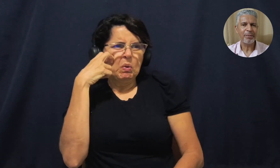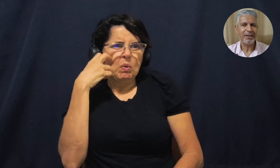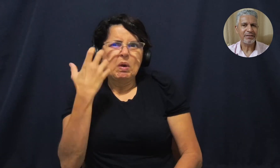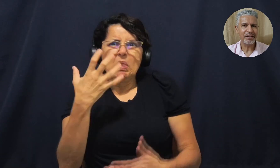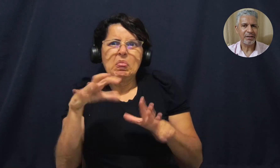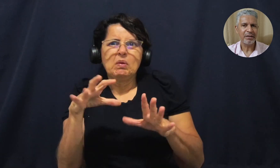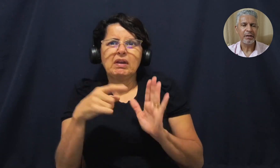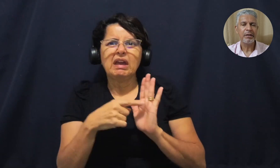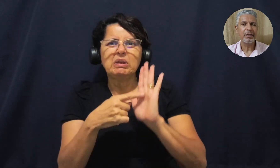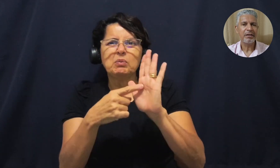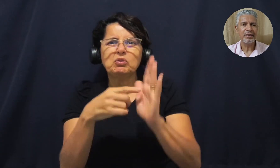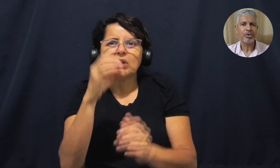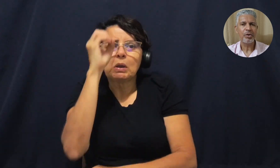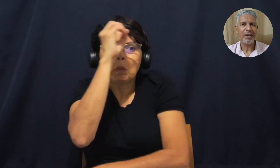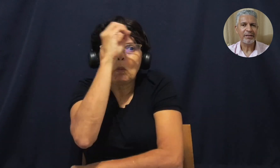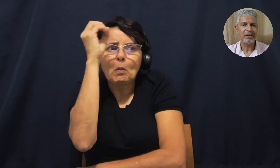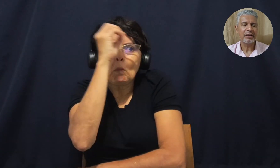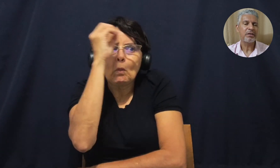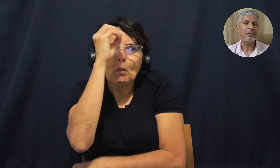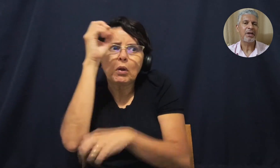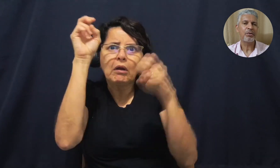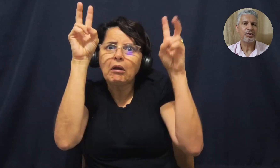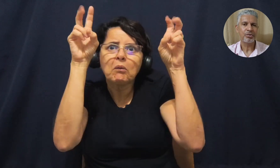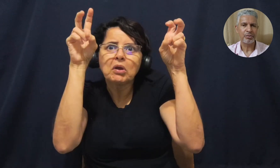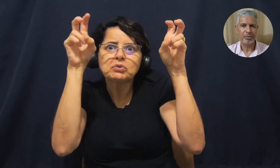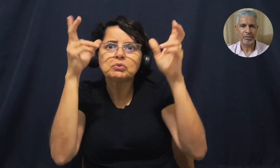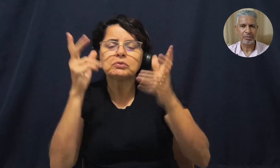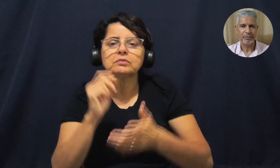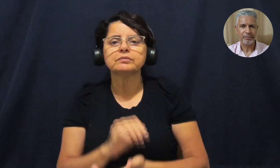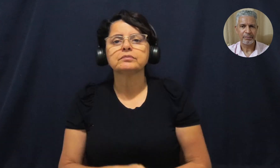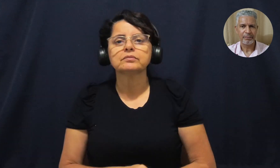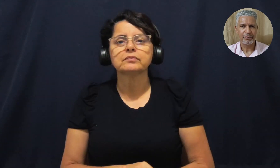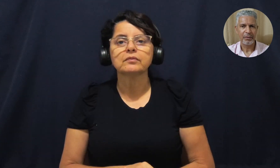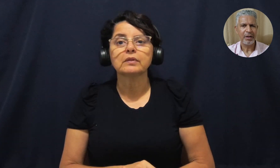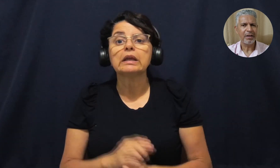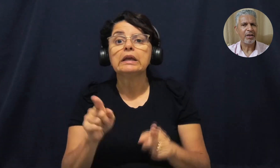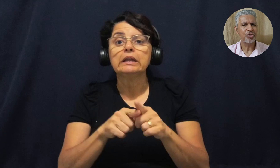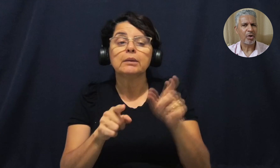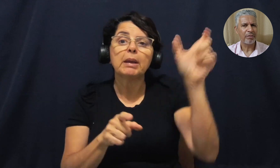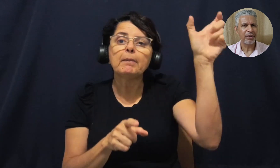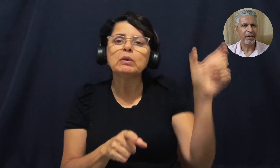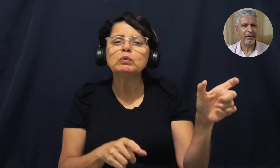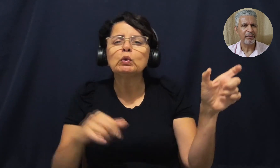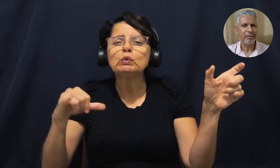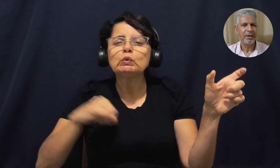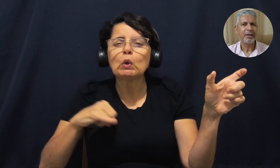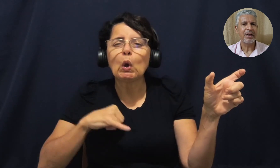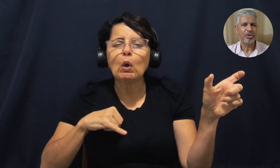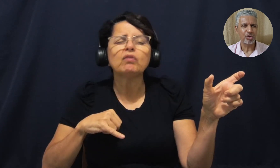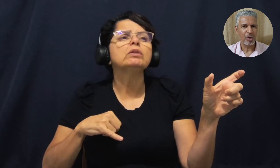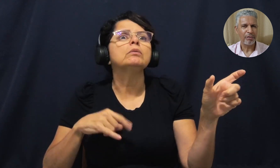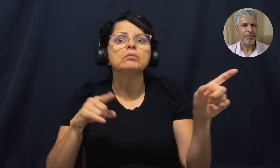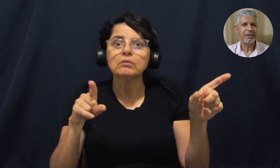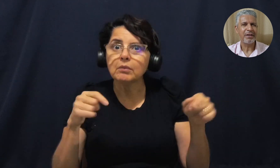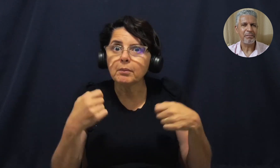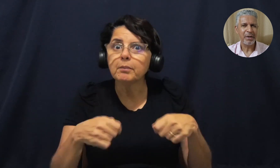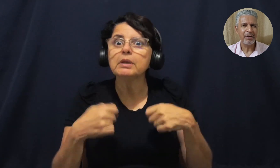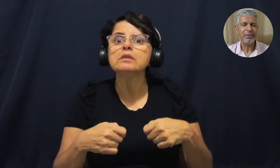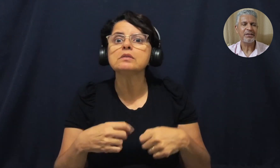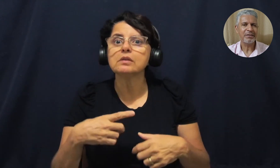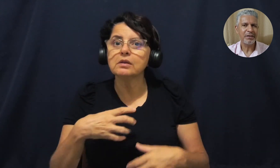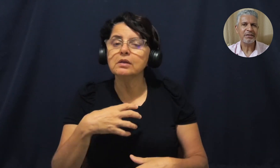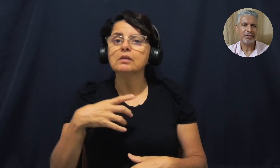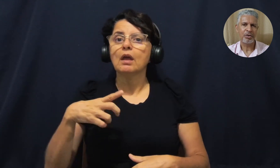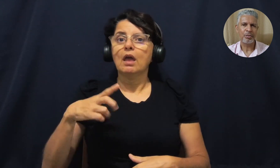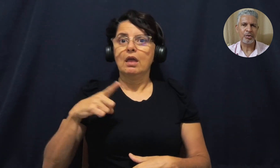deixar transparecer que desconhecem determinado assunto. E quem sofre, hein? Quem sofre